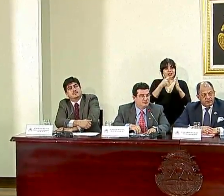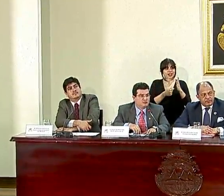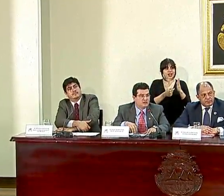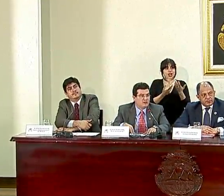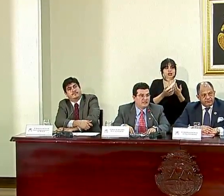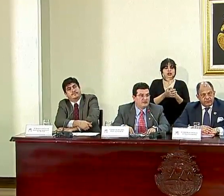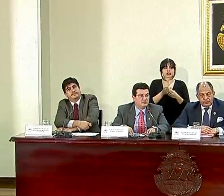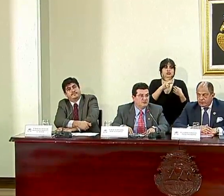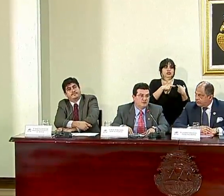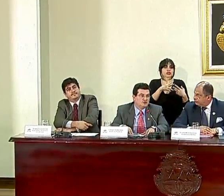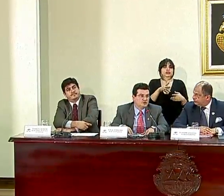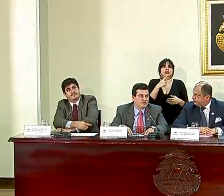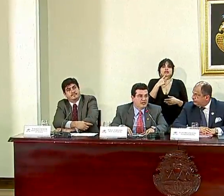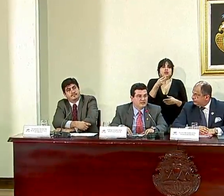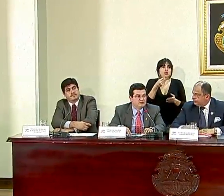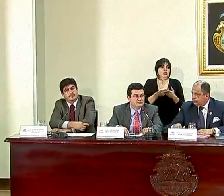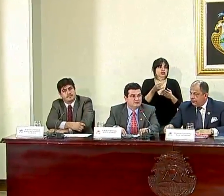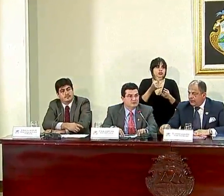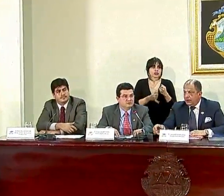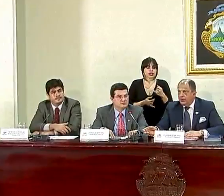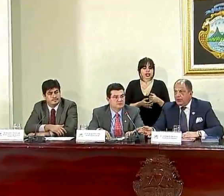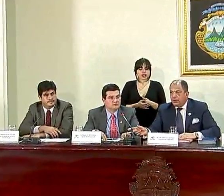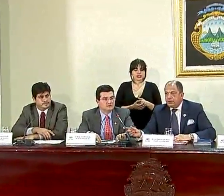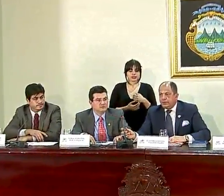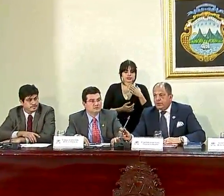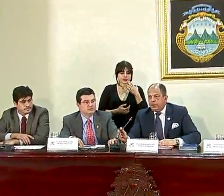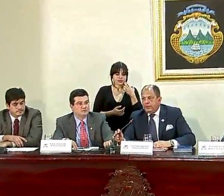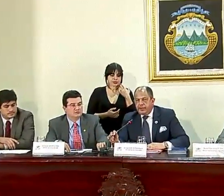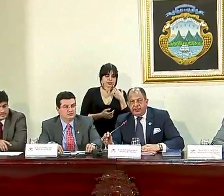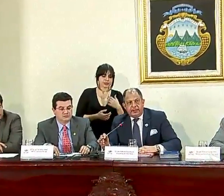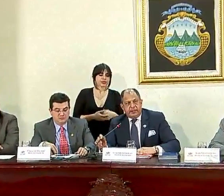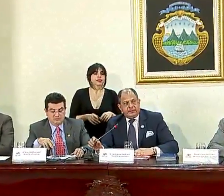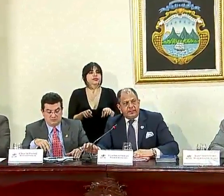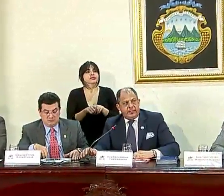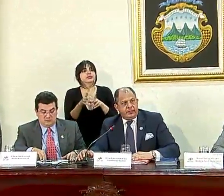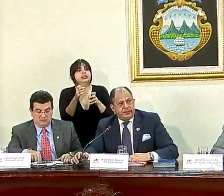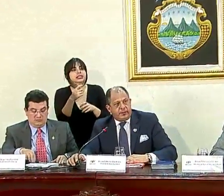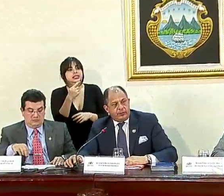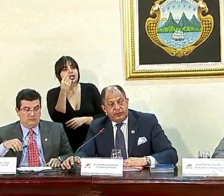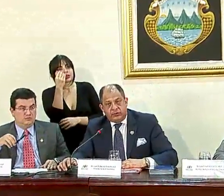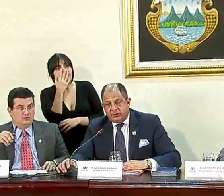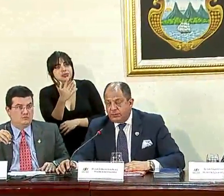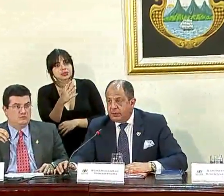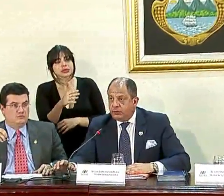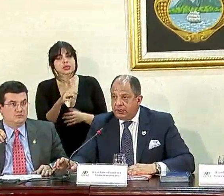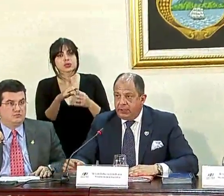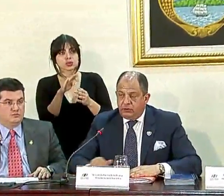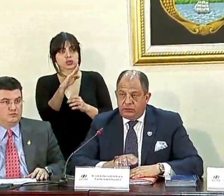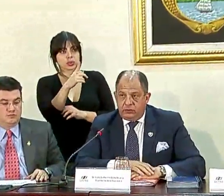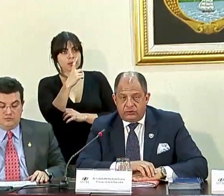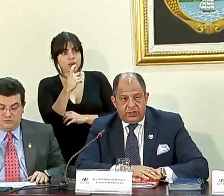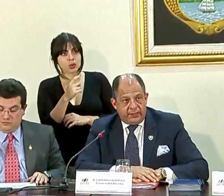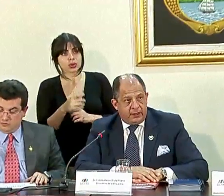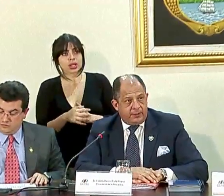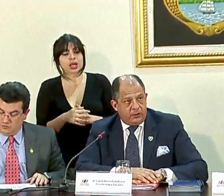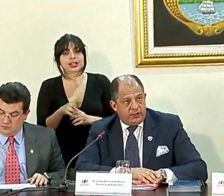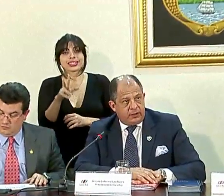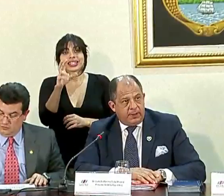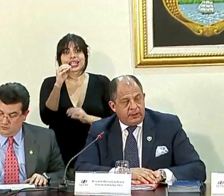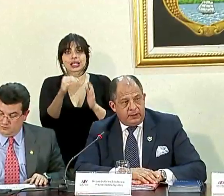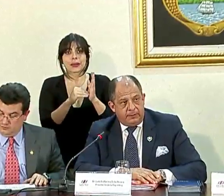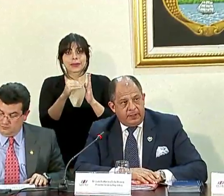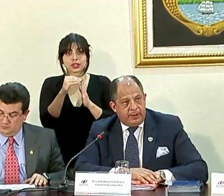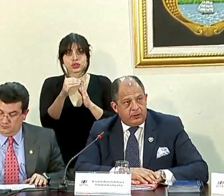muy irresponsable dar un costo final. También quisiera señalar, Andrés, a propósito de su pregunta, que los 30